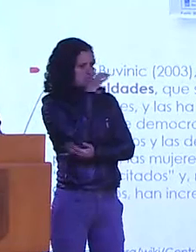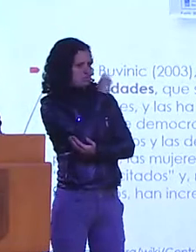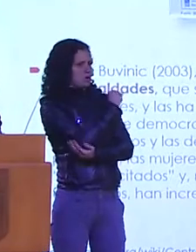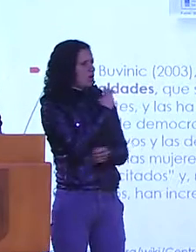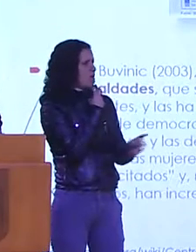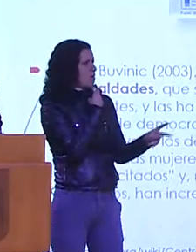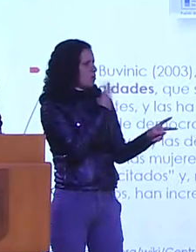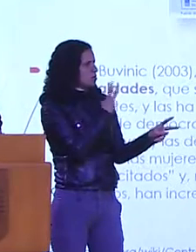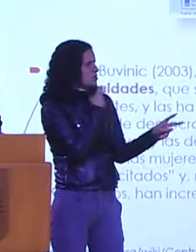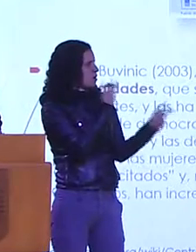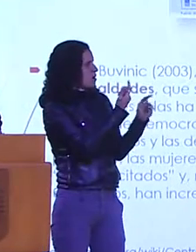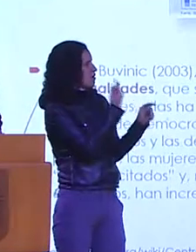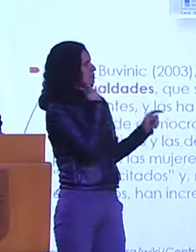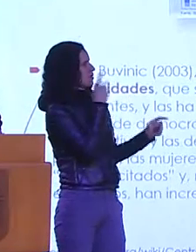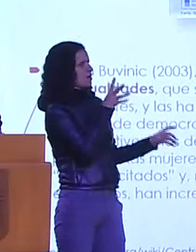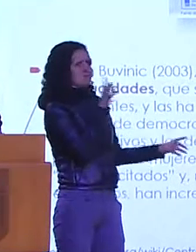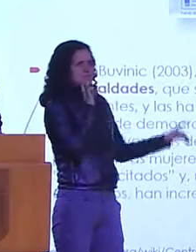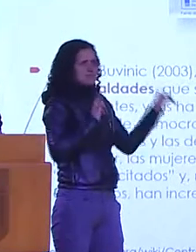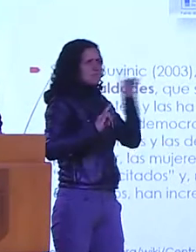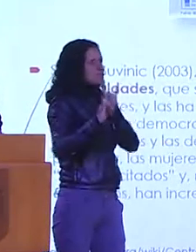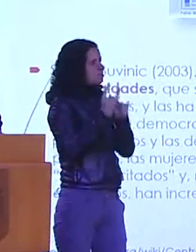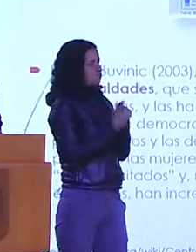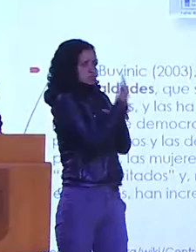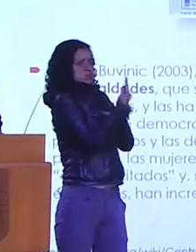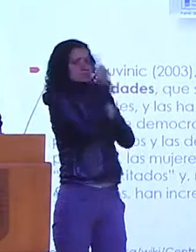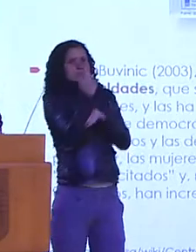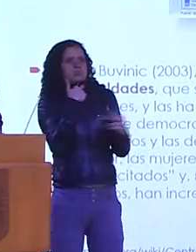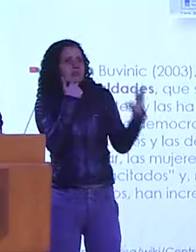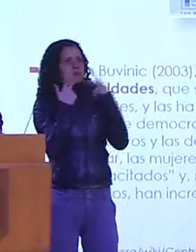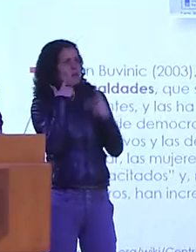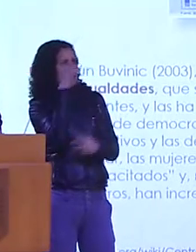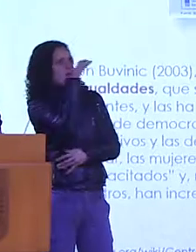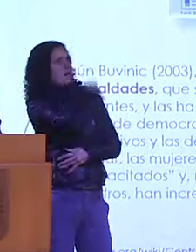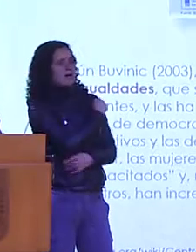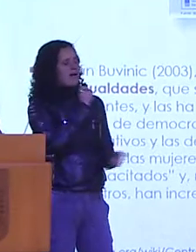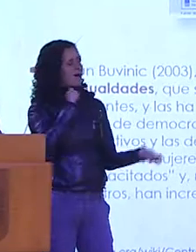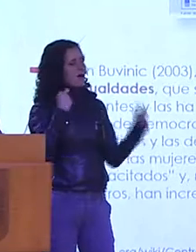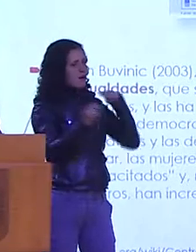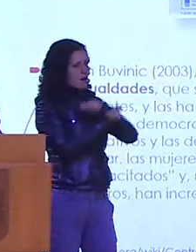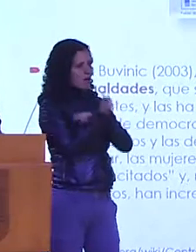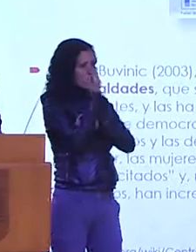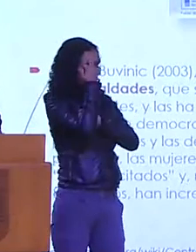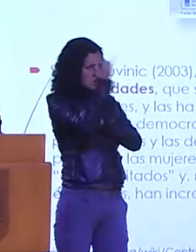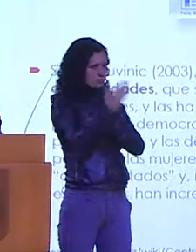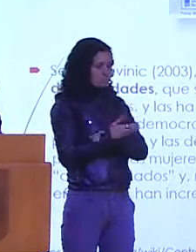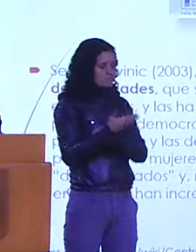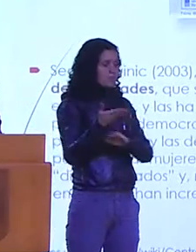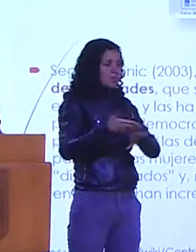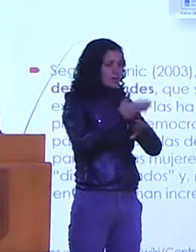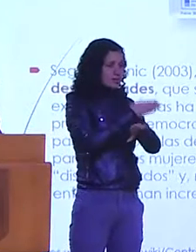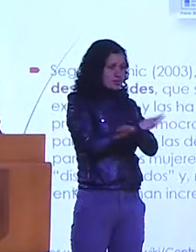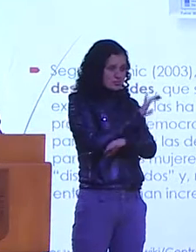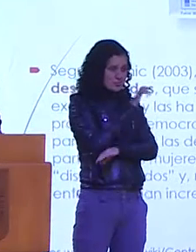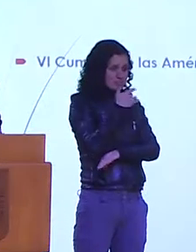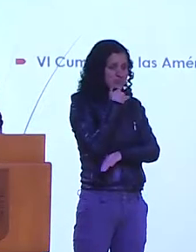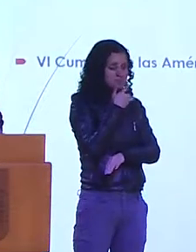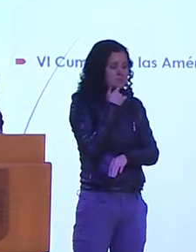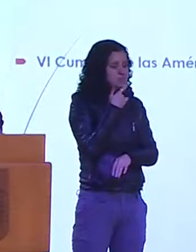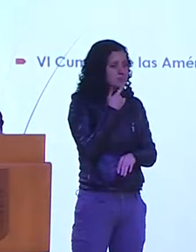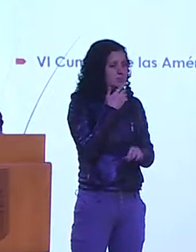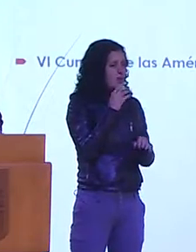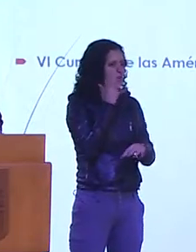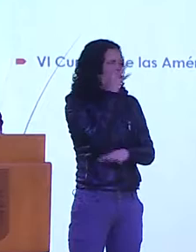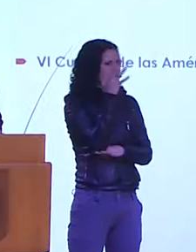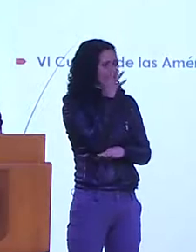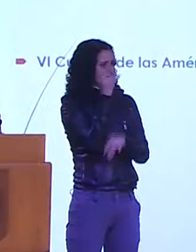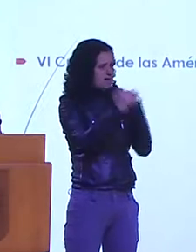voces y empieza a moverse una idea distinta. Para Dubinik, las más importantes conferencias internacionales, ella habla